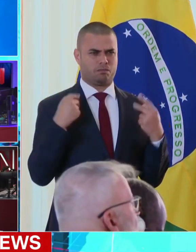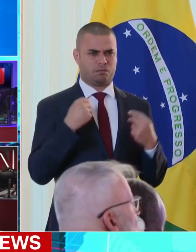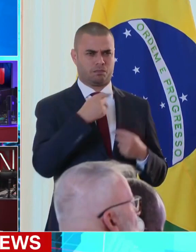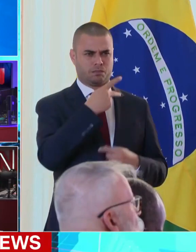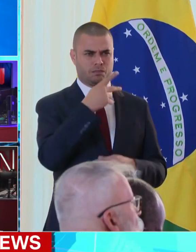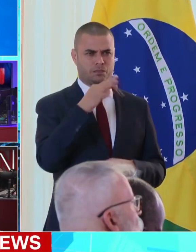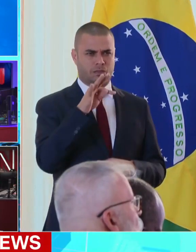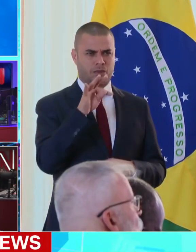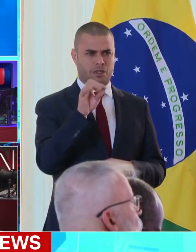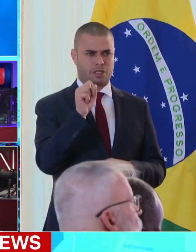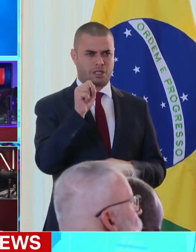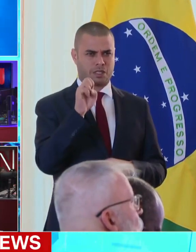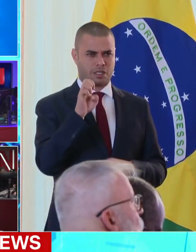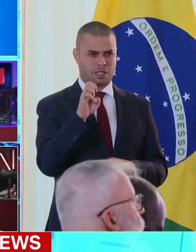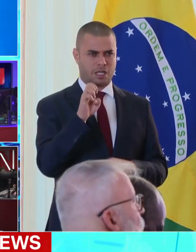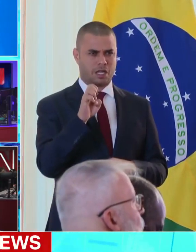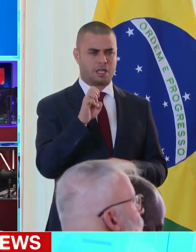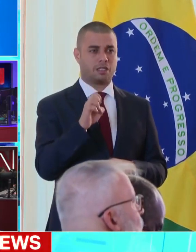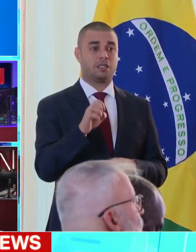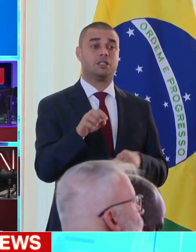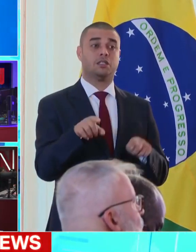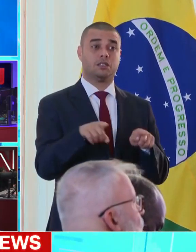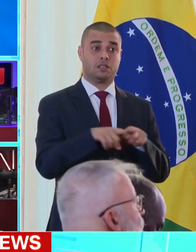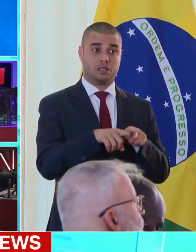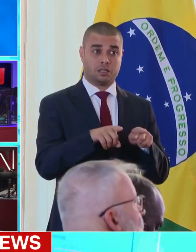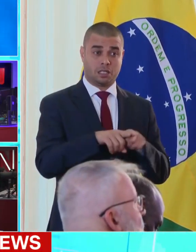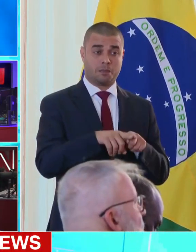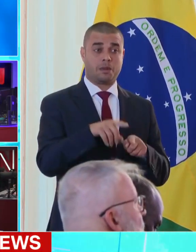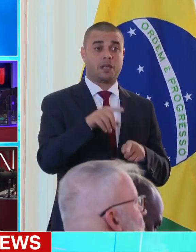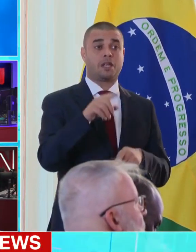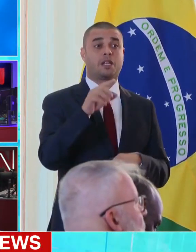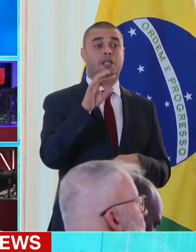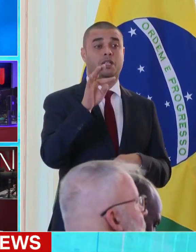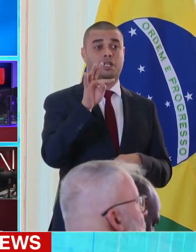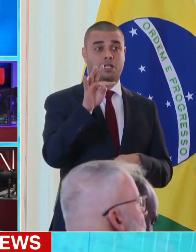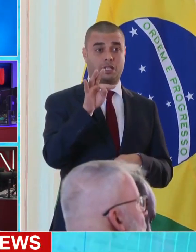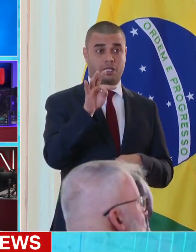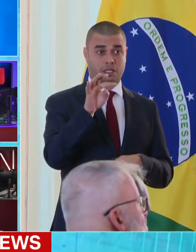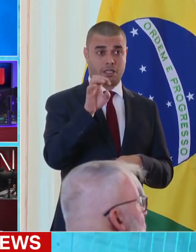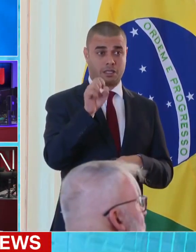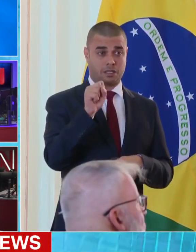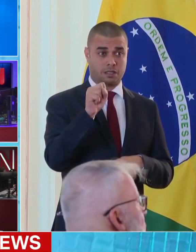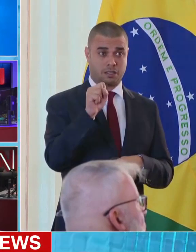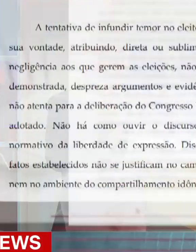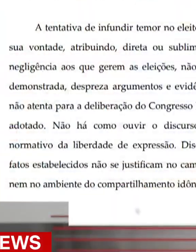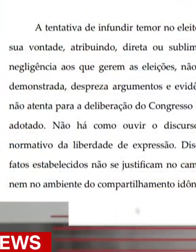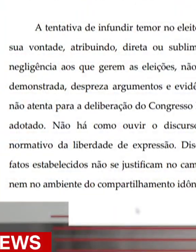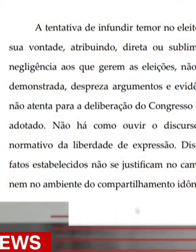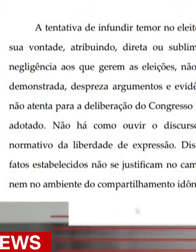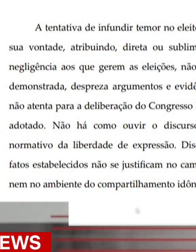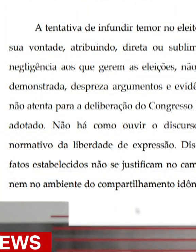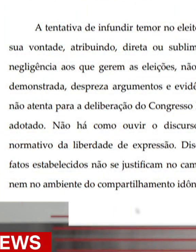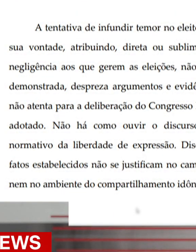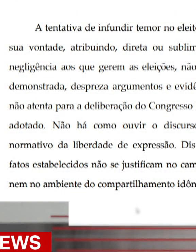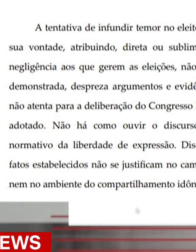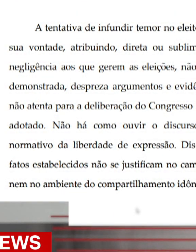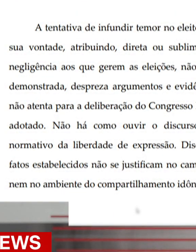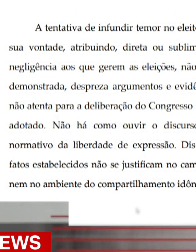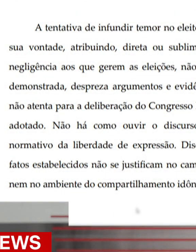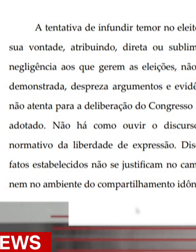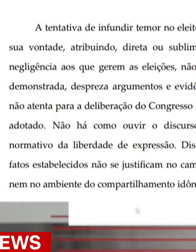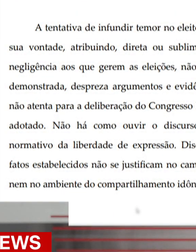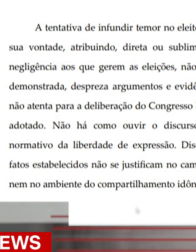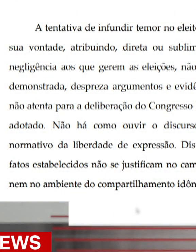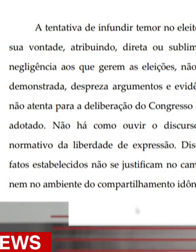Não sejas ficam nem no campo da troca de ideias nem no ambiente do compartilhamento de idôneo de informações ou seja não quer